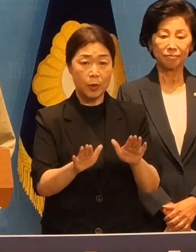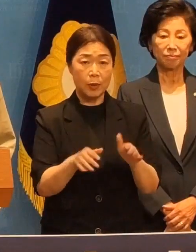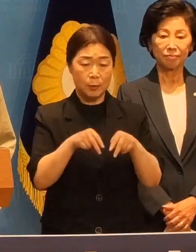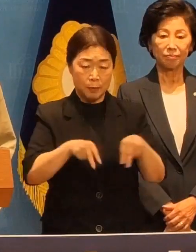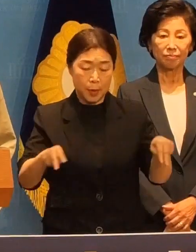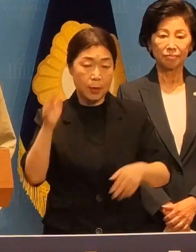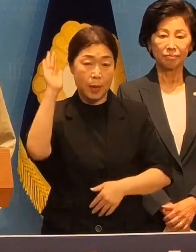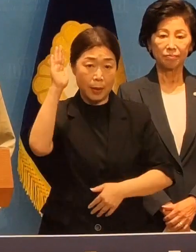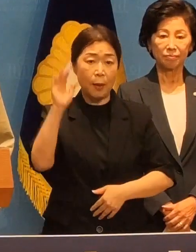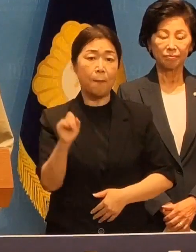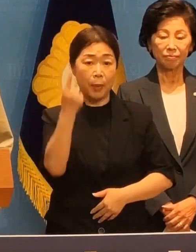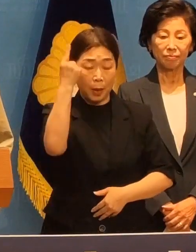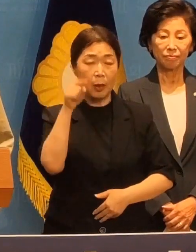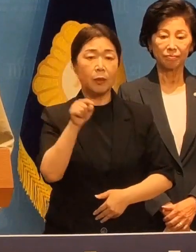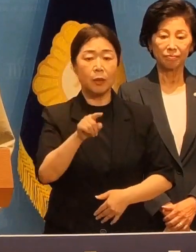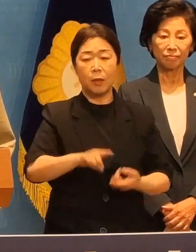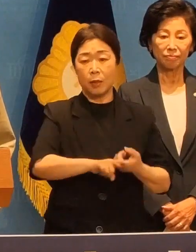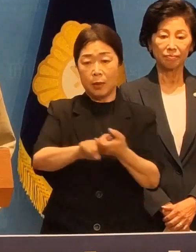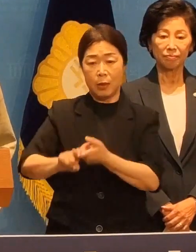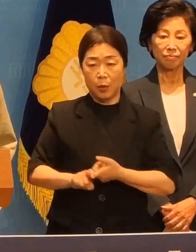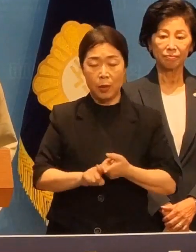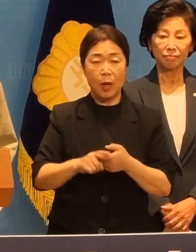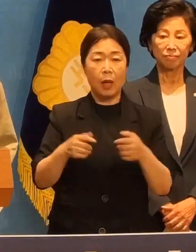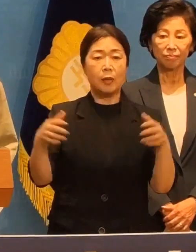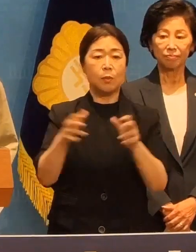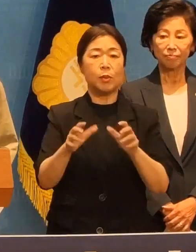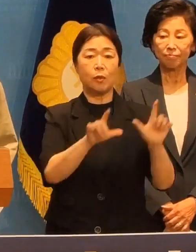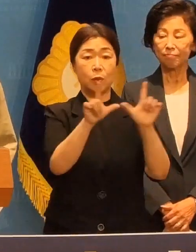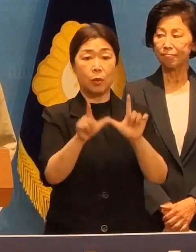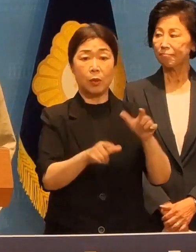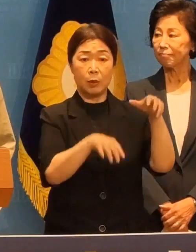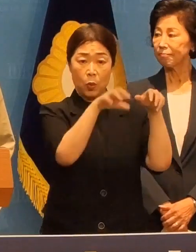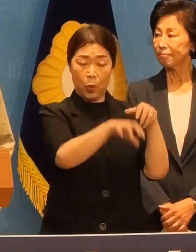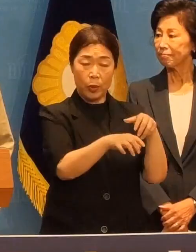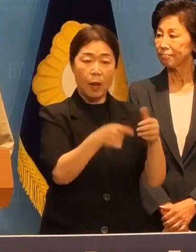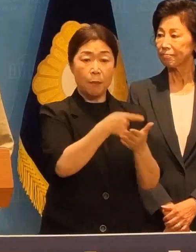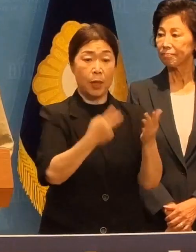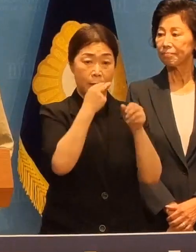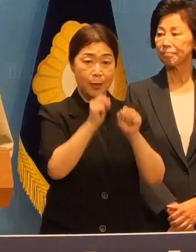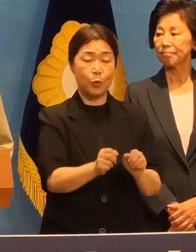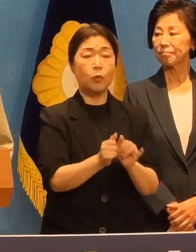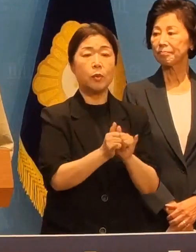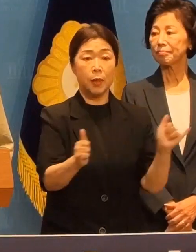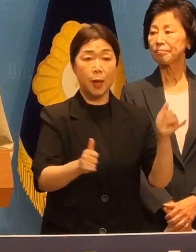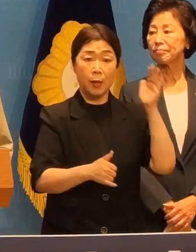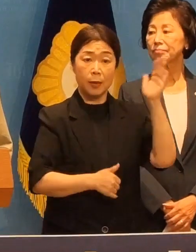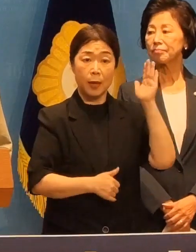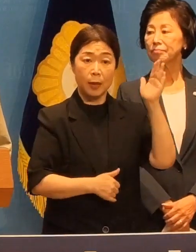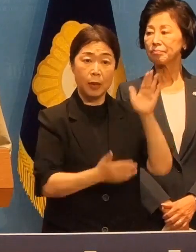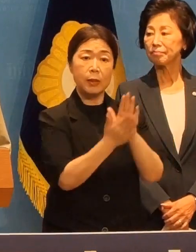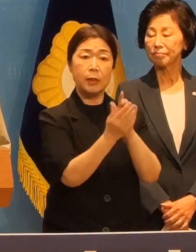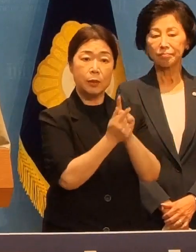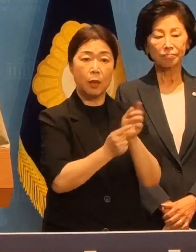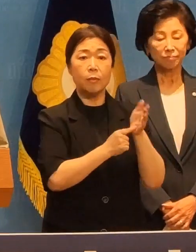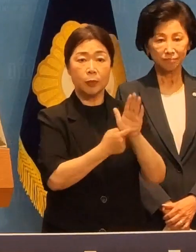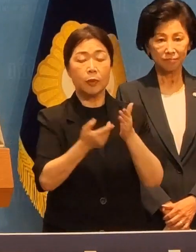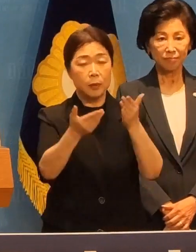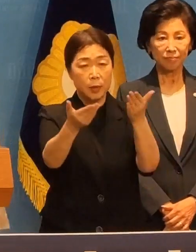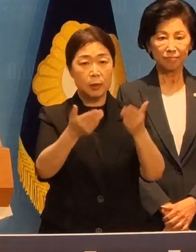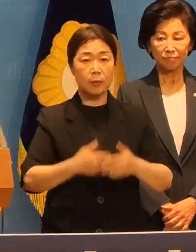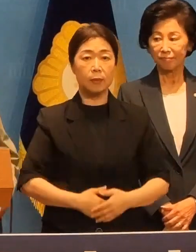자리에 함께 연대해 주신 집단수용시설 피해 생존자분들의 말씀을 듣도록